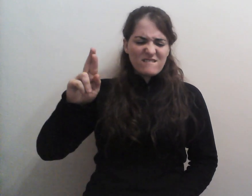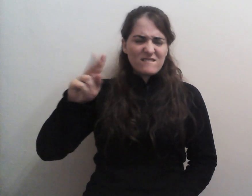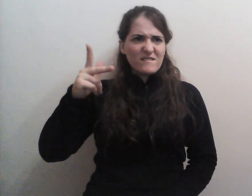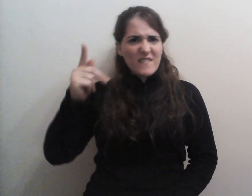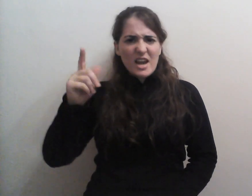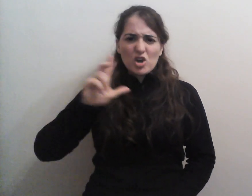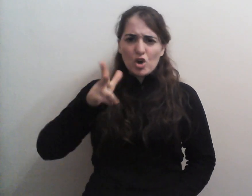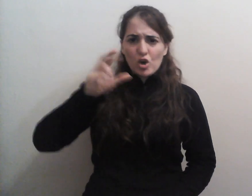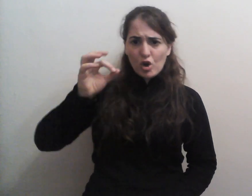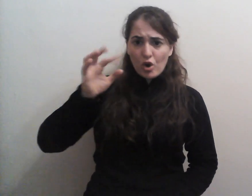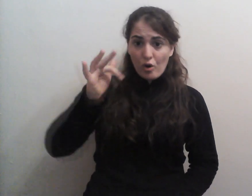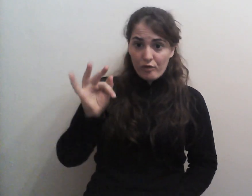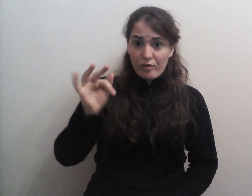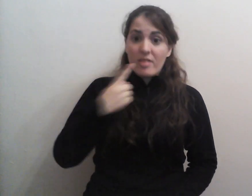Sistemática. Y Luis Berkhoff dice lo siguiente.